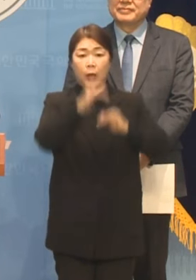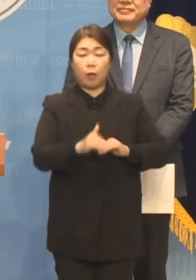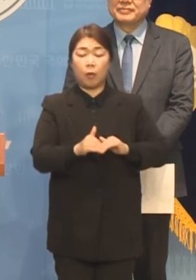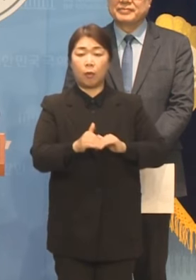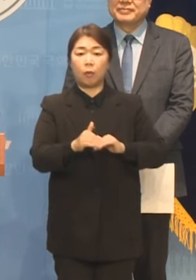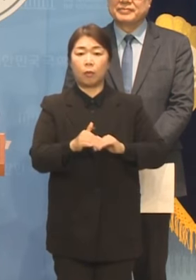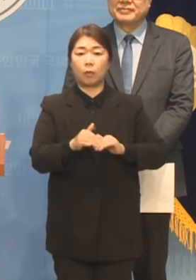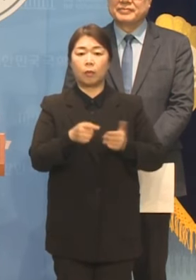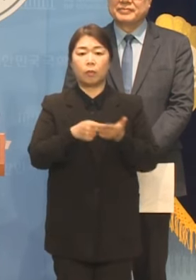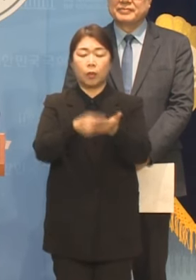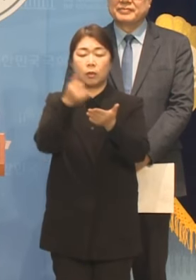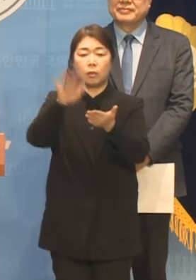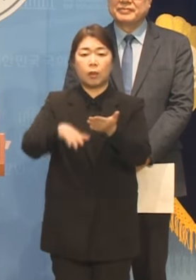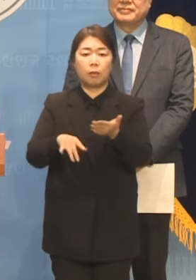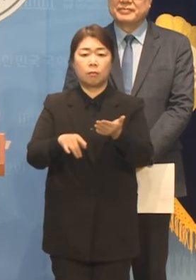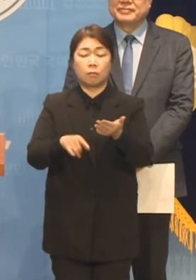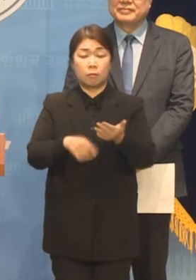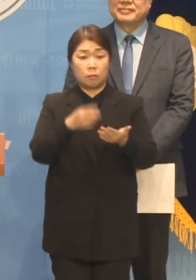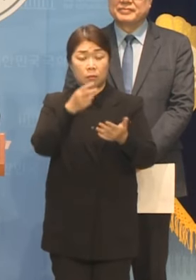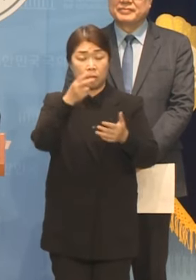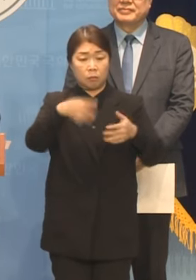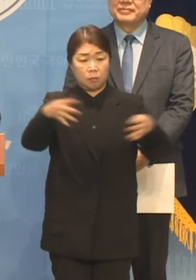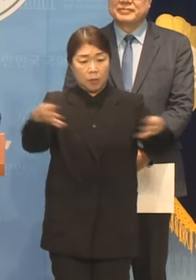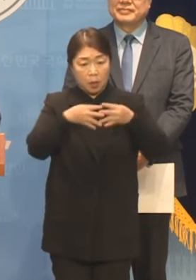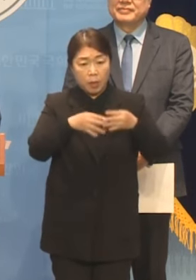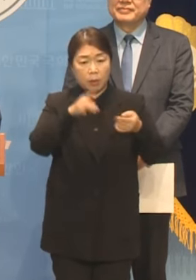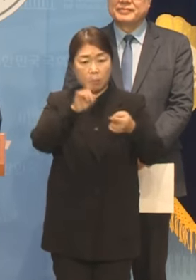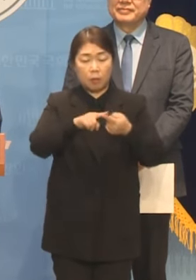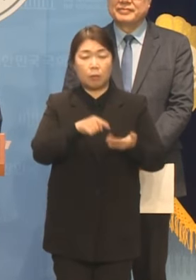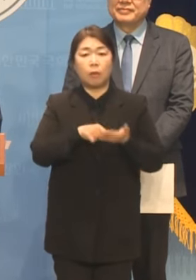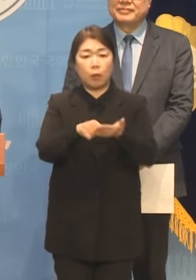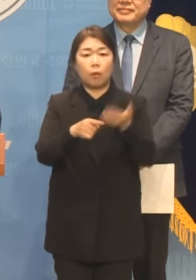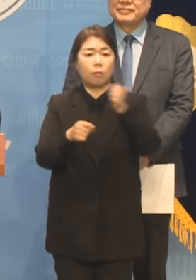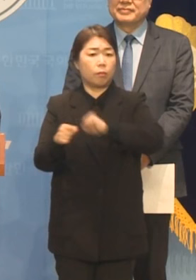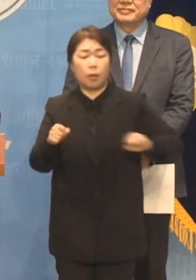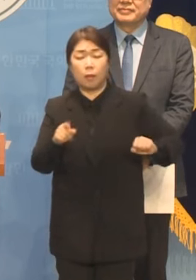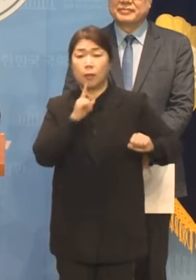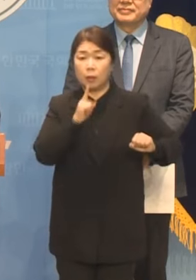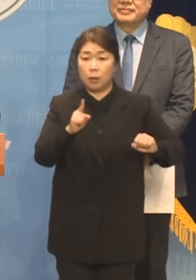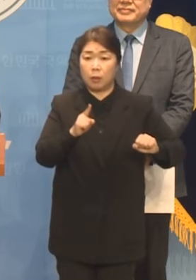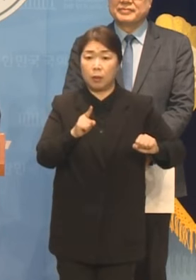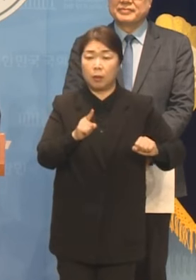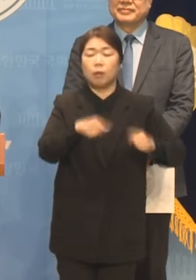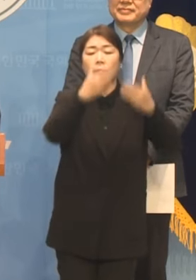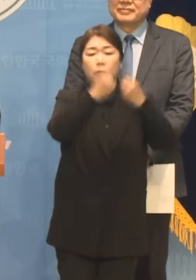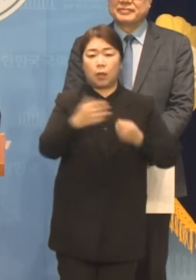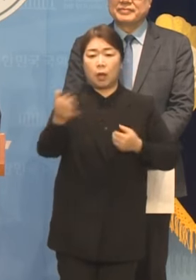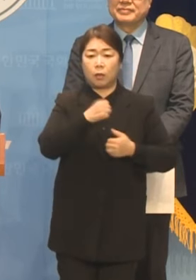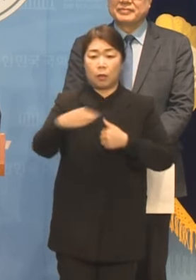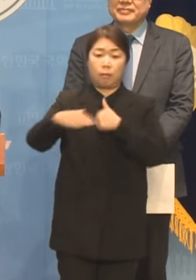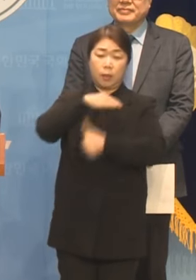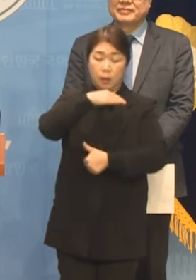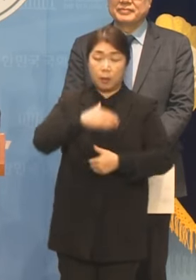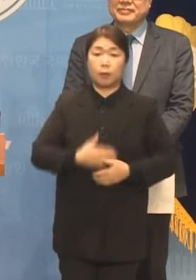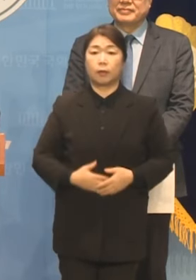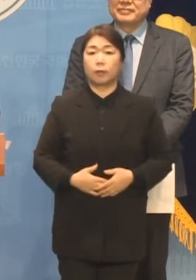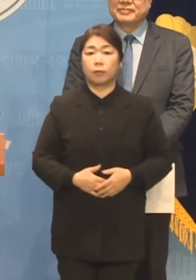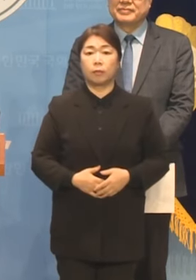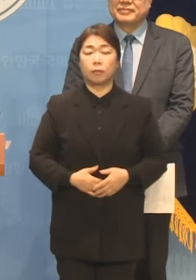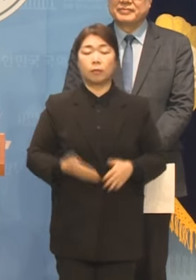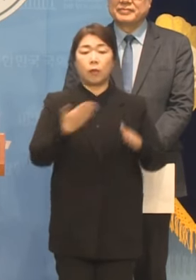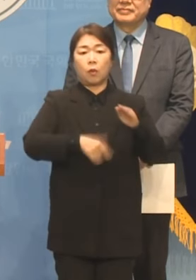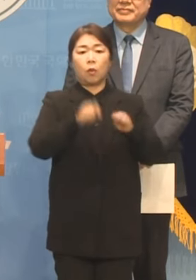제목으로 공천 학사를 2024년 총선에서도 자행한 것입니다 그것도 공직